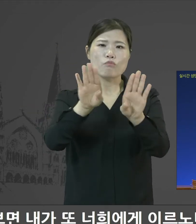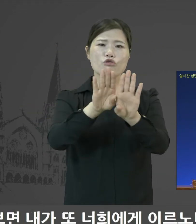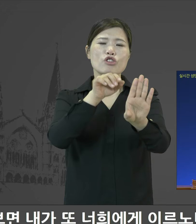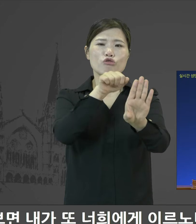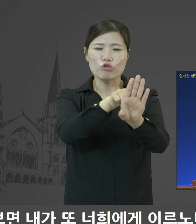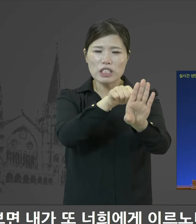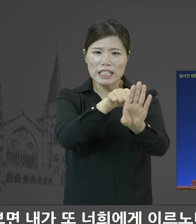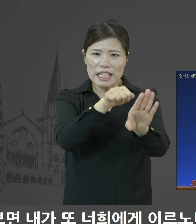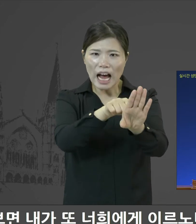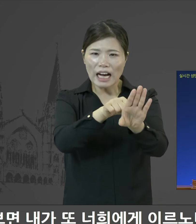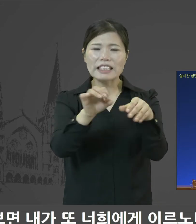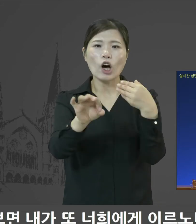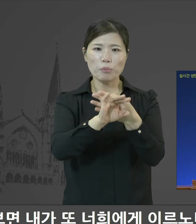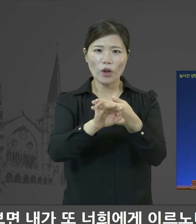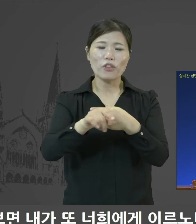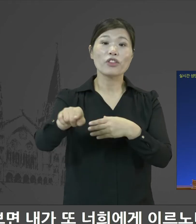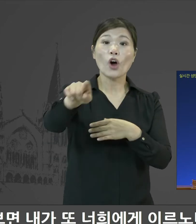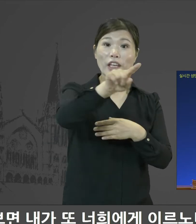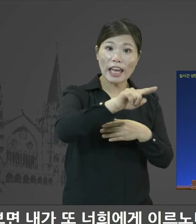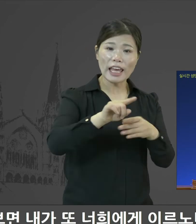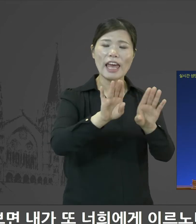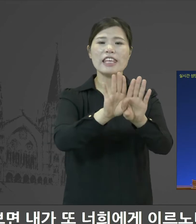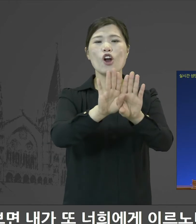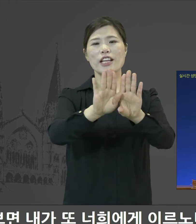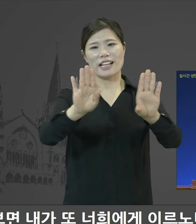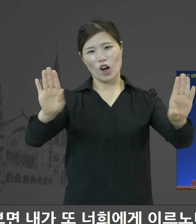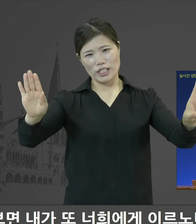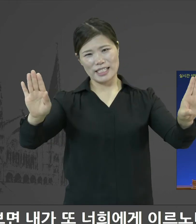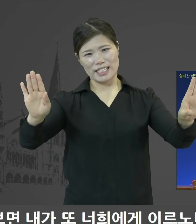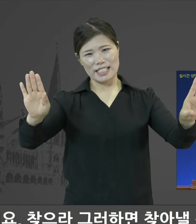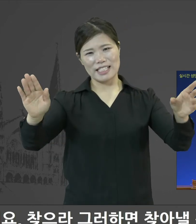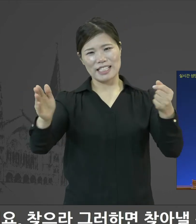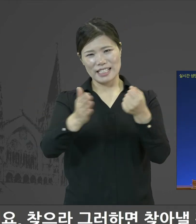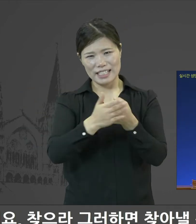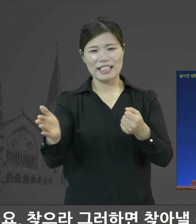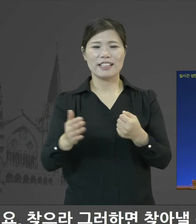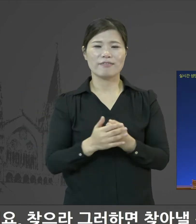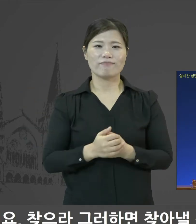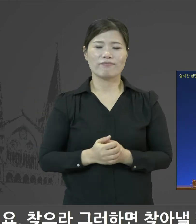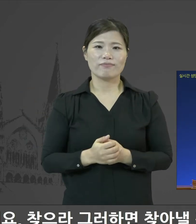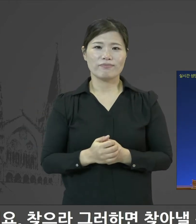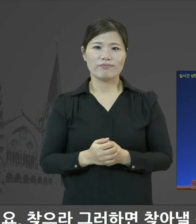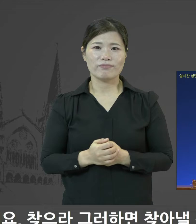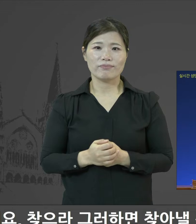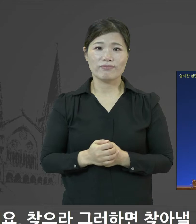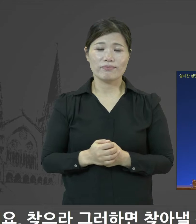두드리라 그러면 너희에게 열릴 것이니. 이 말씀이 있죠.